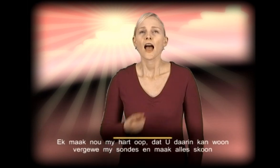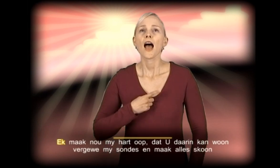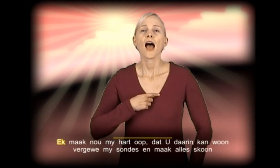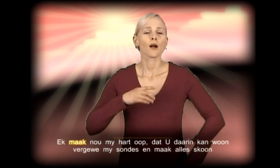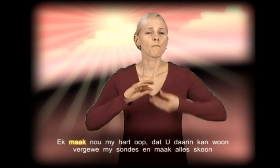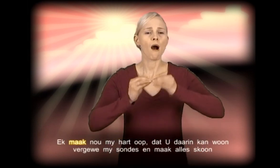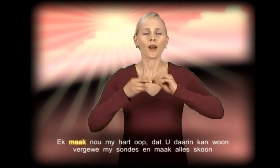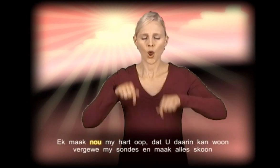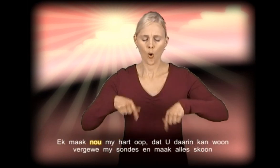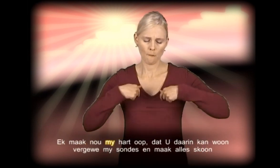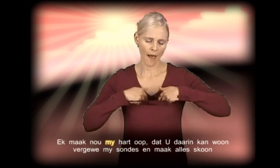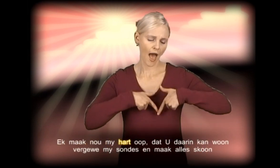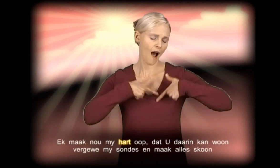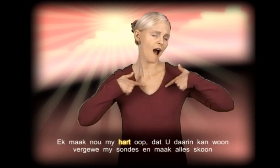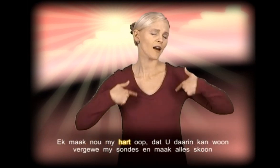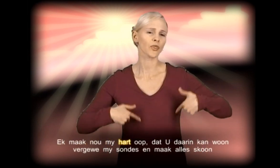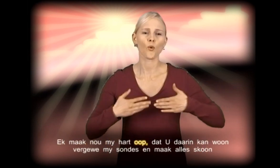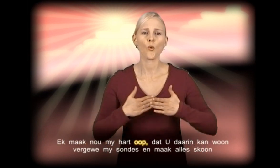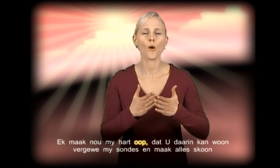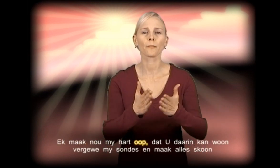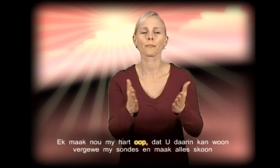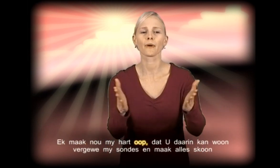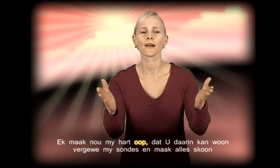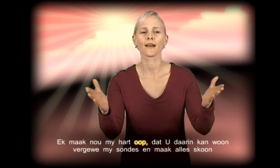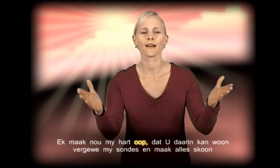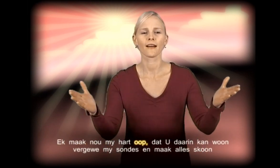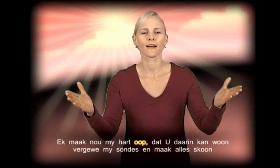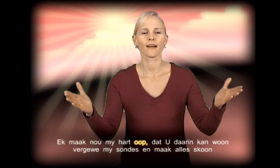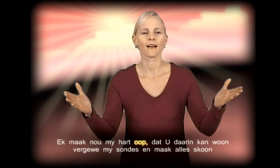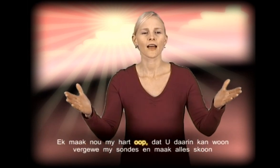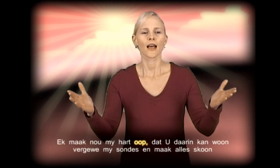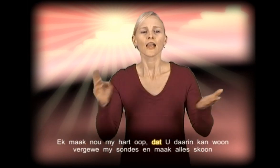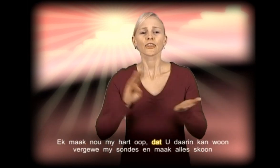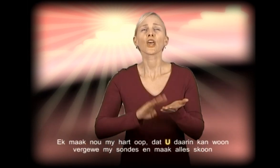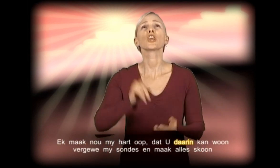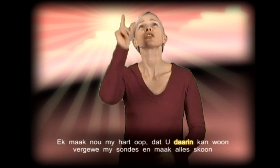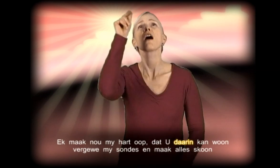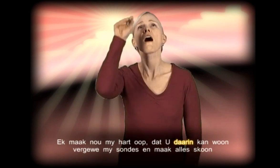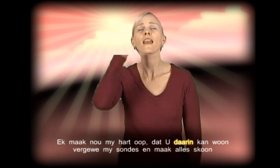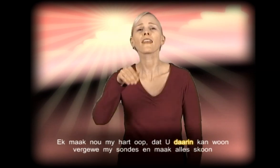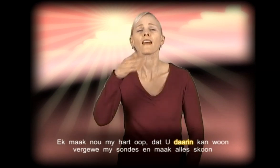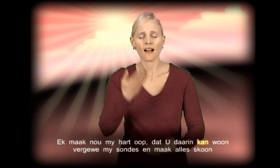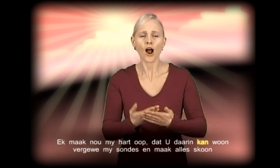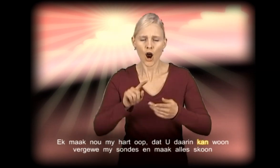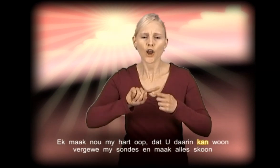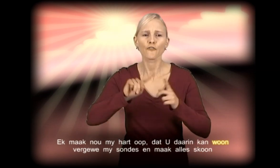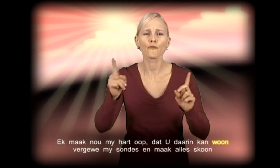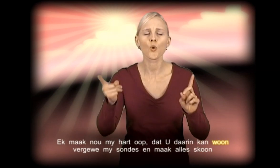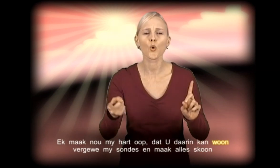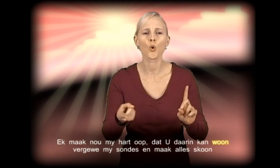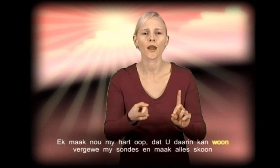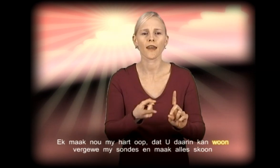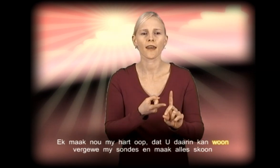Ek maak nou my hart oop, dat die daarin kan voel.